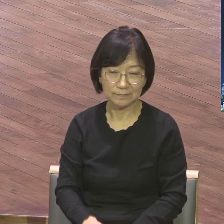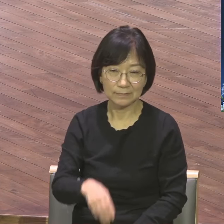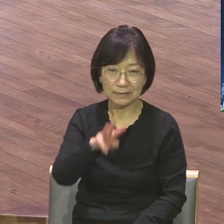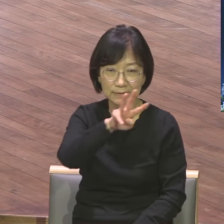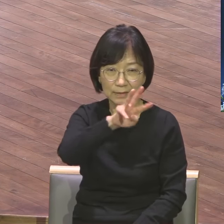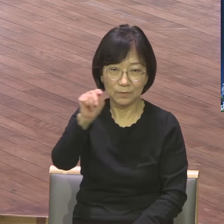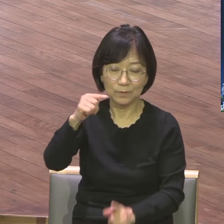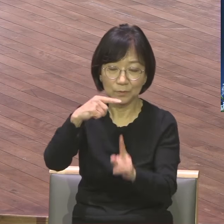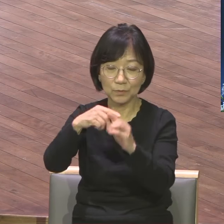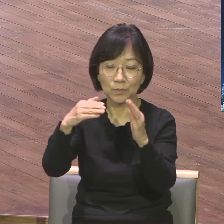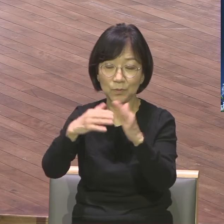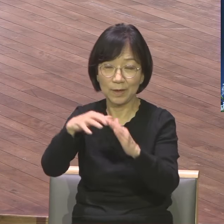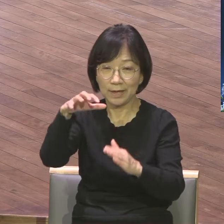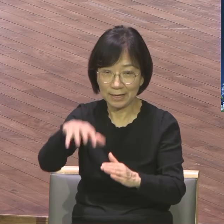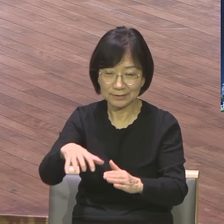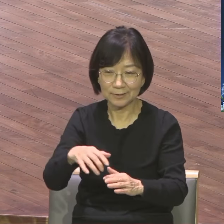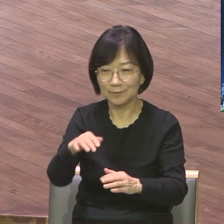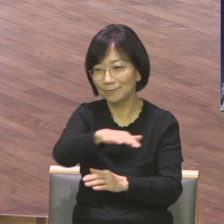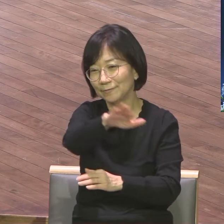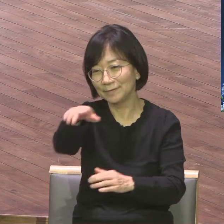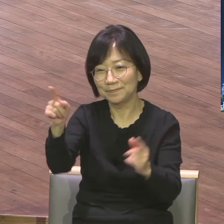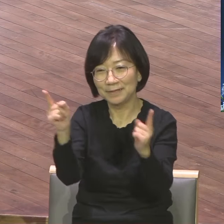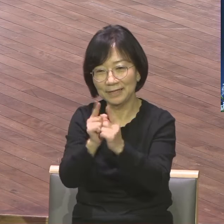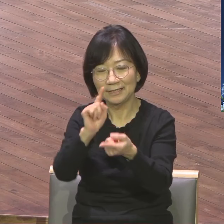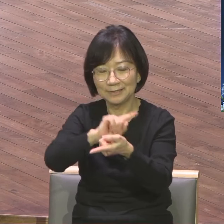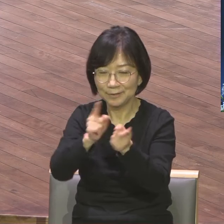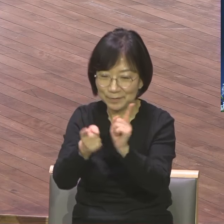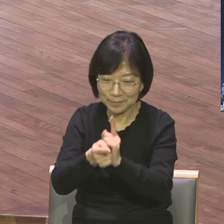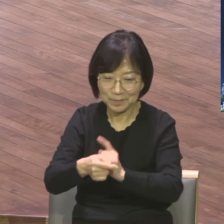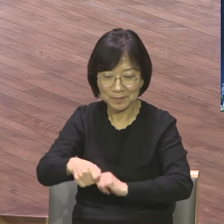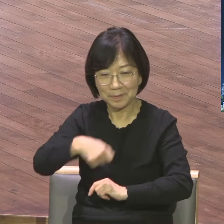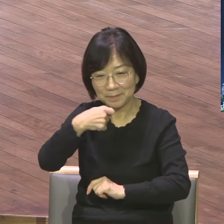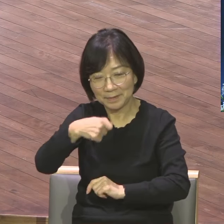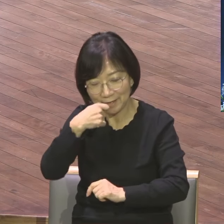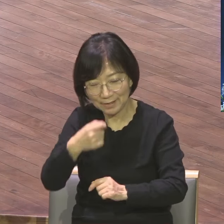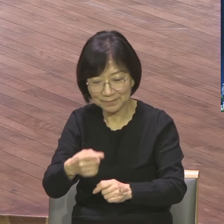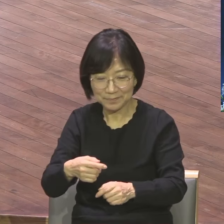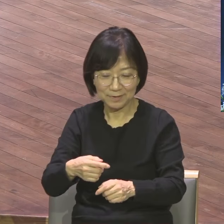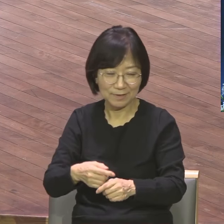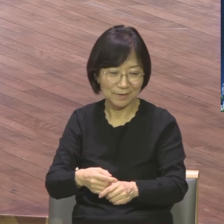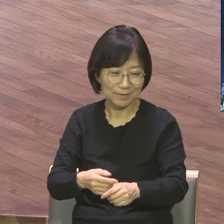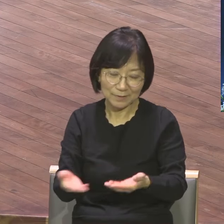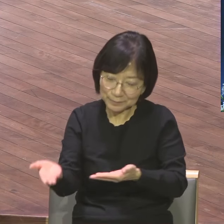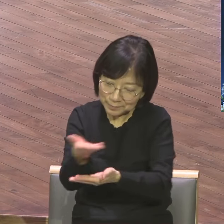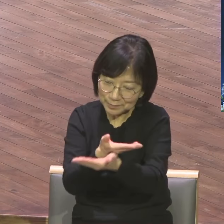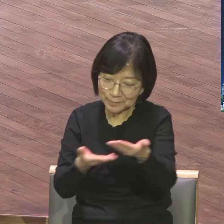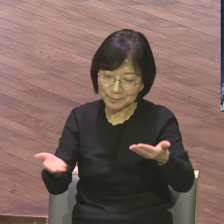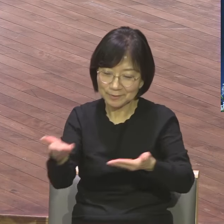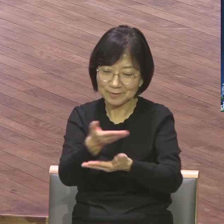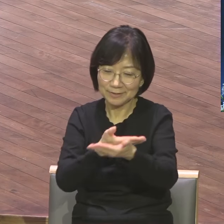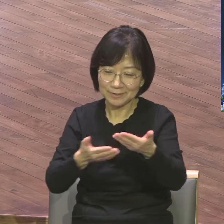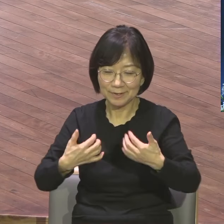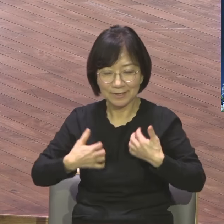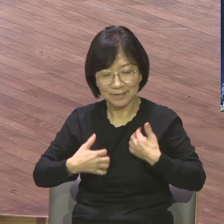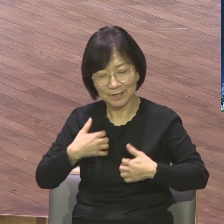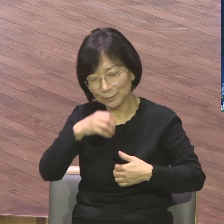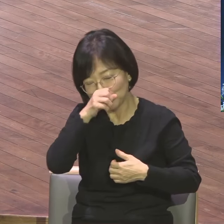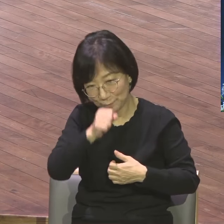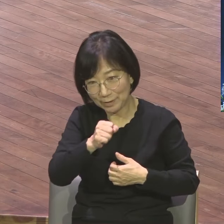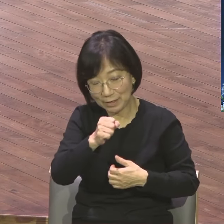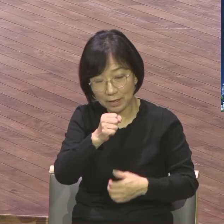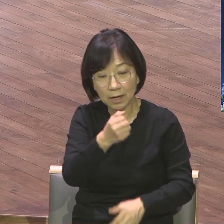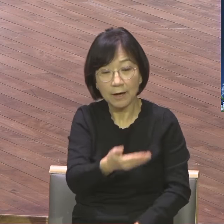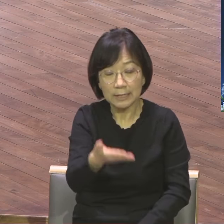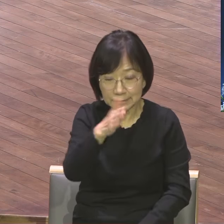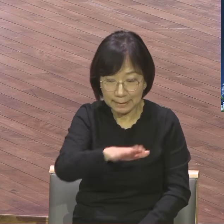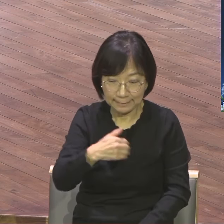믿음의 동료들과 차도 마시고 식사도 하고 포럼하는 것 얼마나 즐겁고 좋습니까? 그런데 새 가족을 위해서